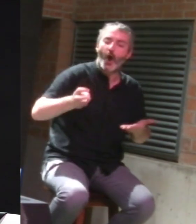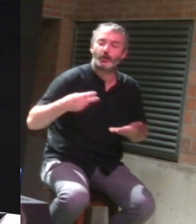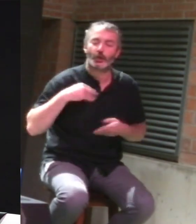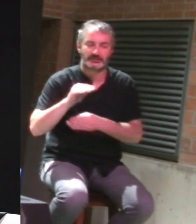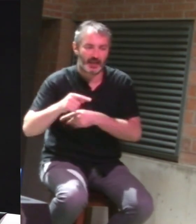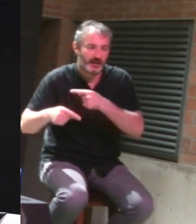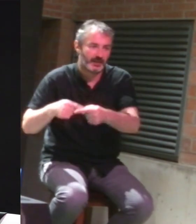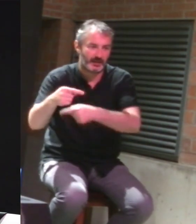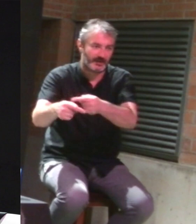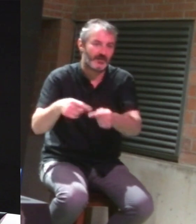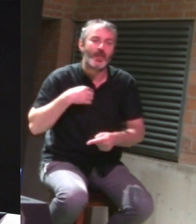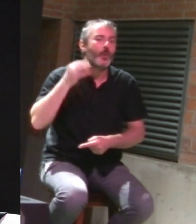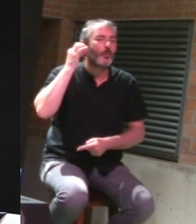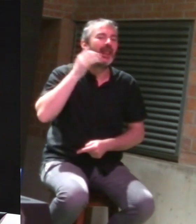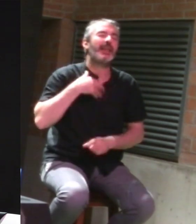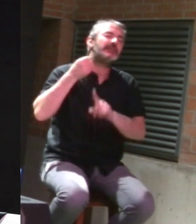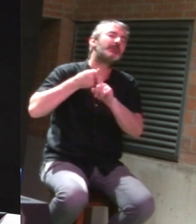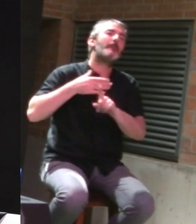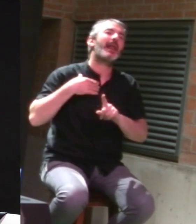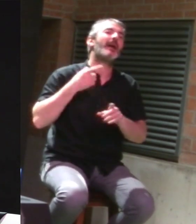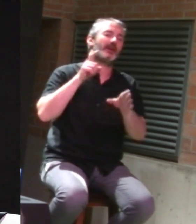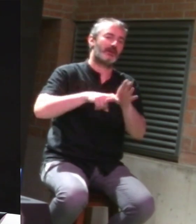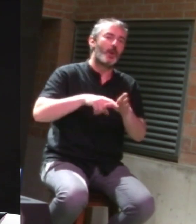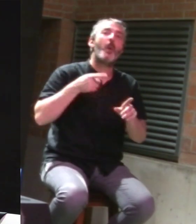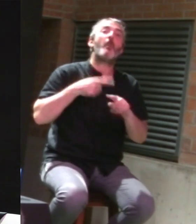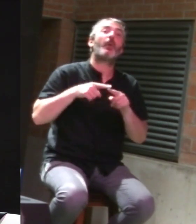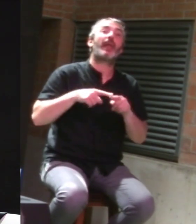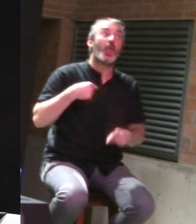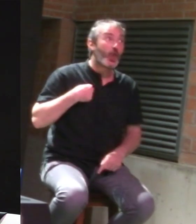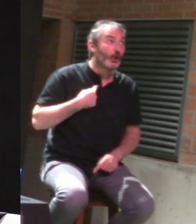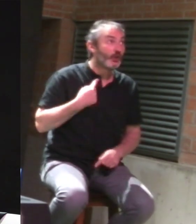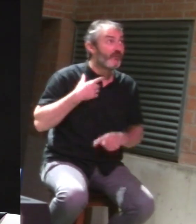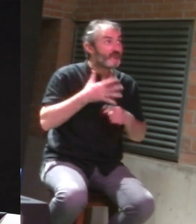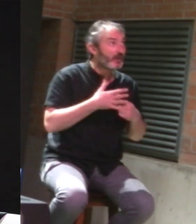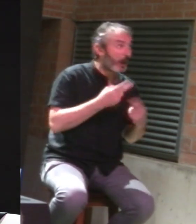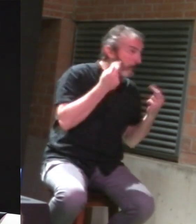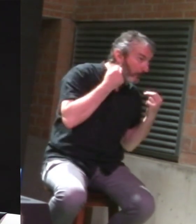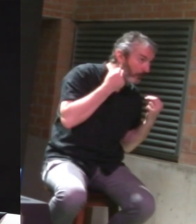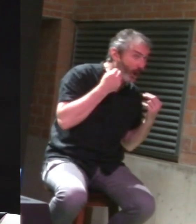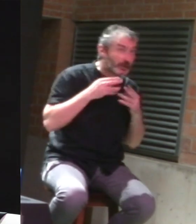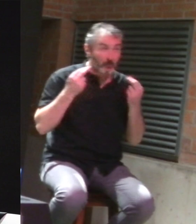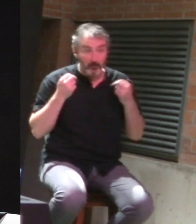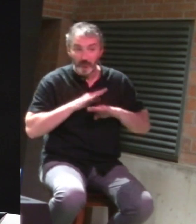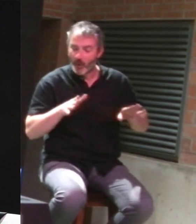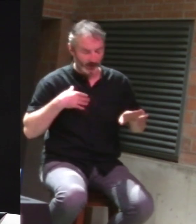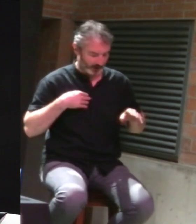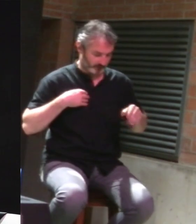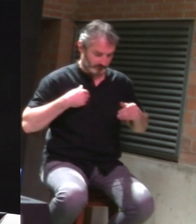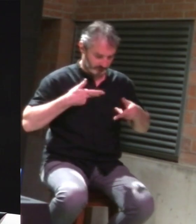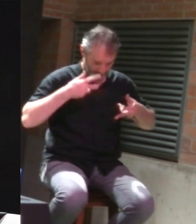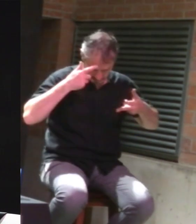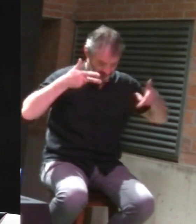en constant evolució per intentar ser algú més una dona de fàbrica. És a dir, ser una dona, elles en